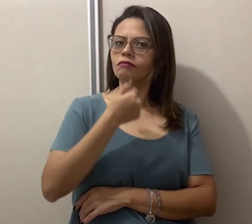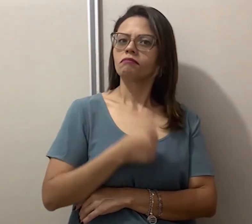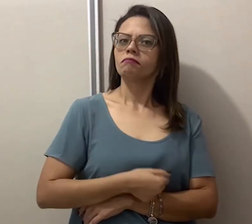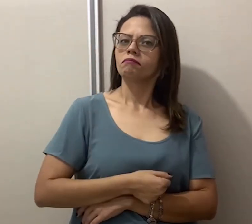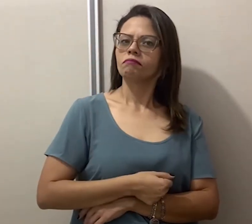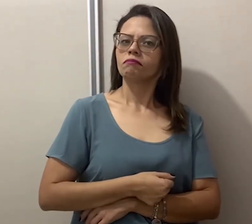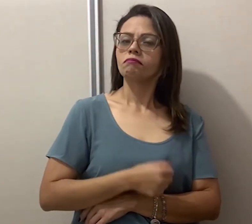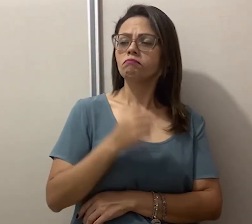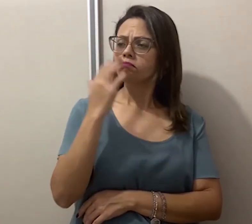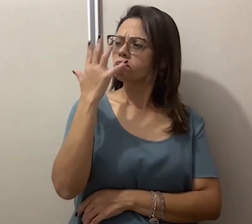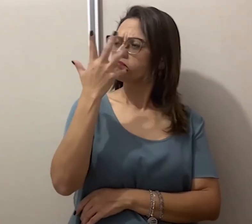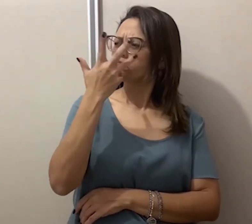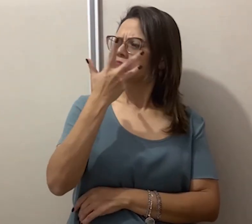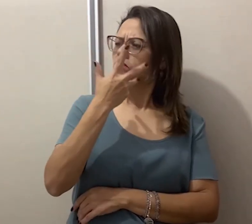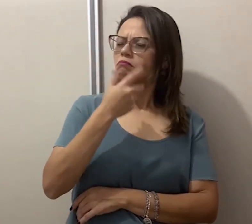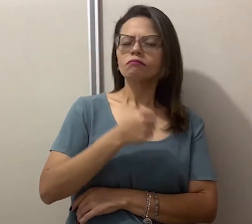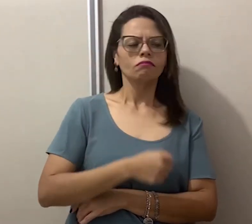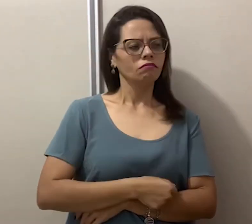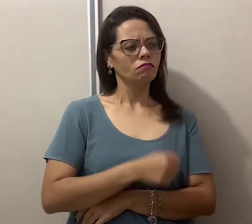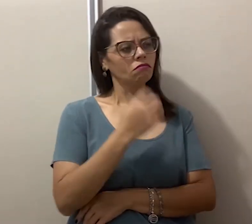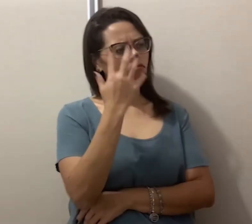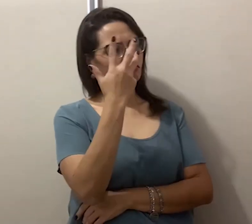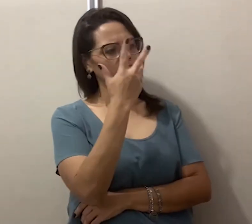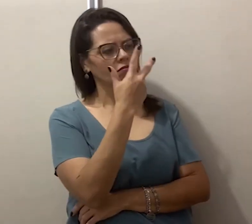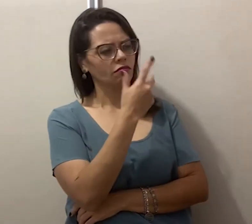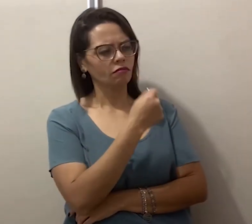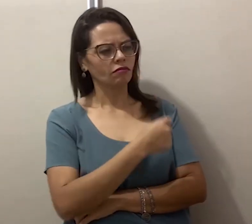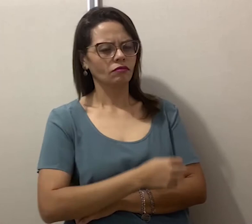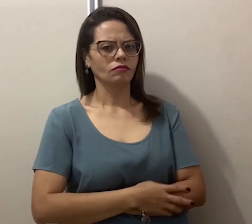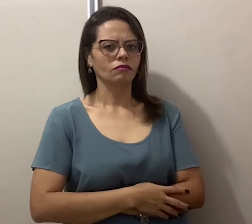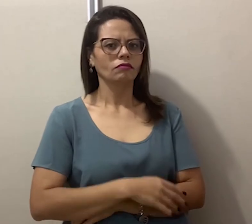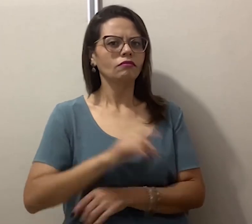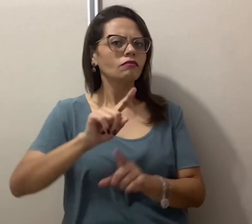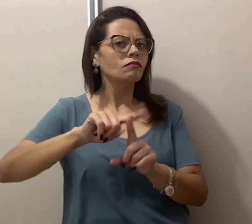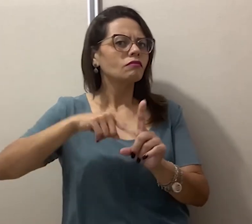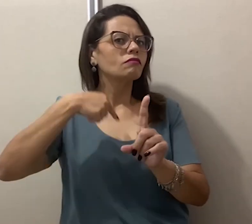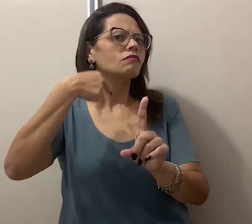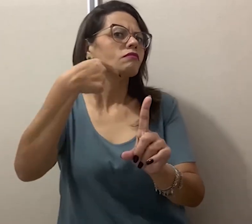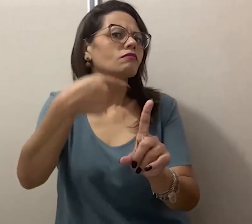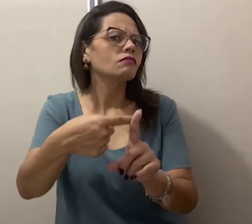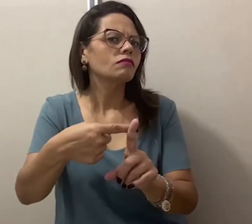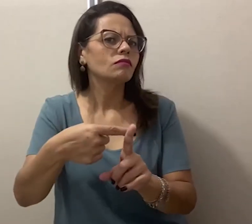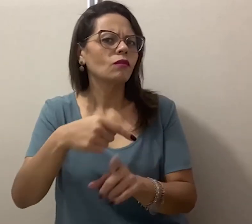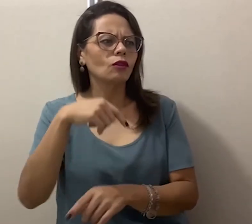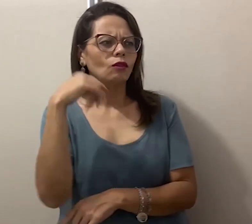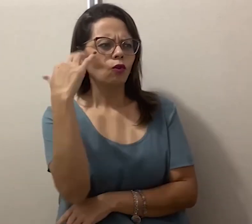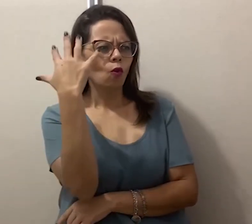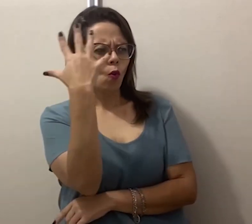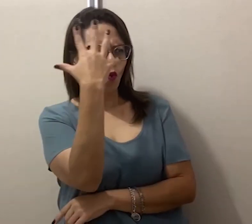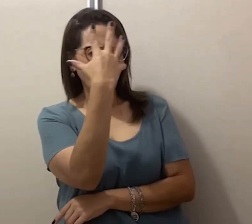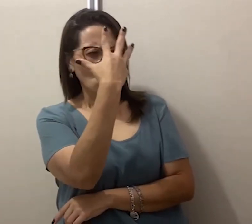Sinal bonito, bonito, bonito. Com intensidade.